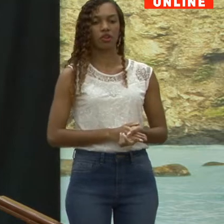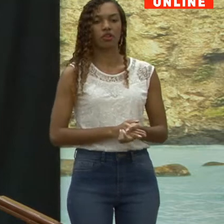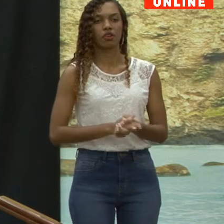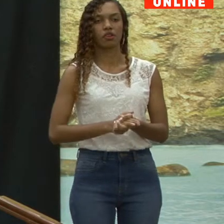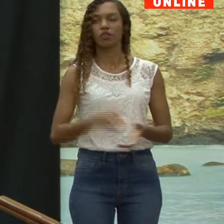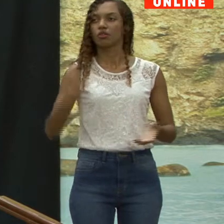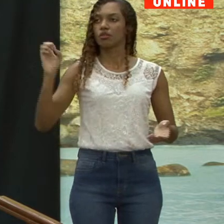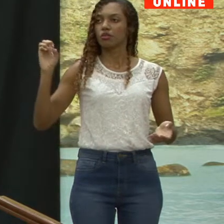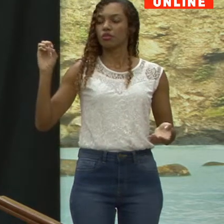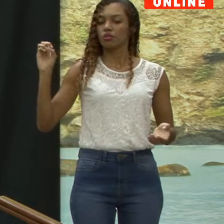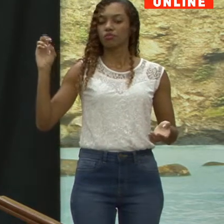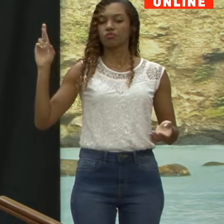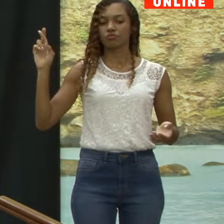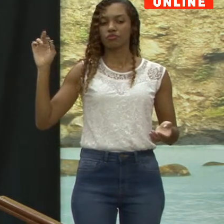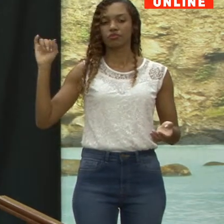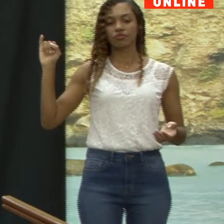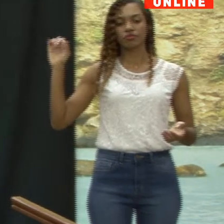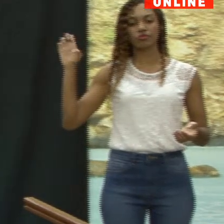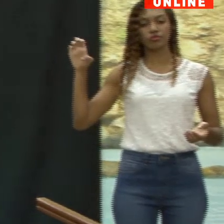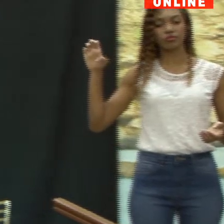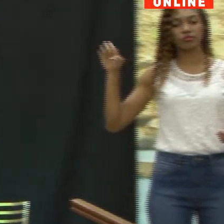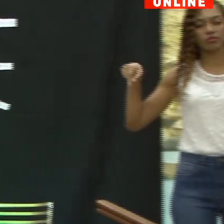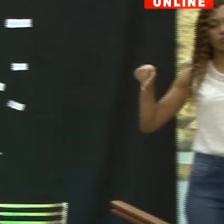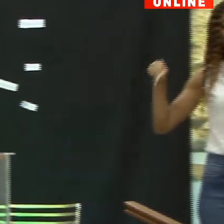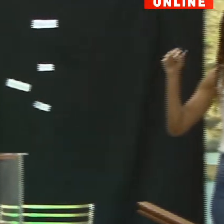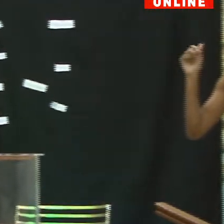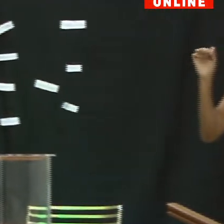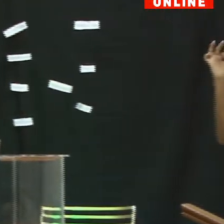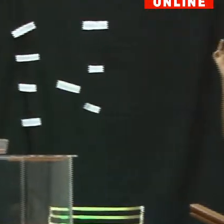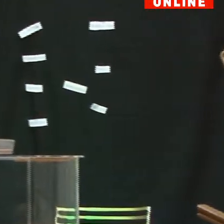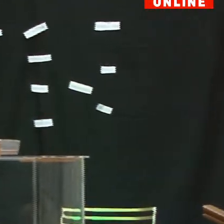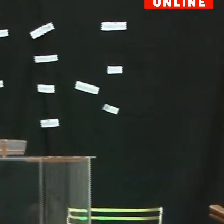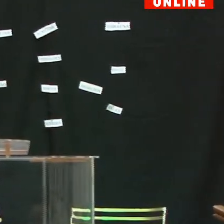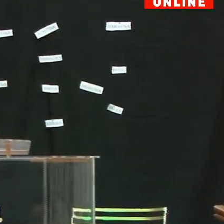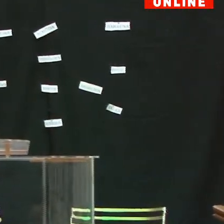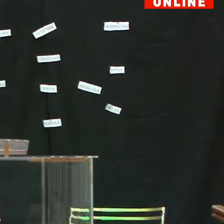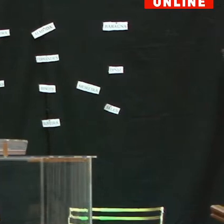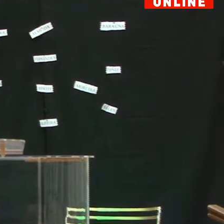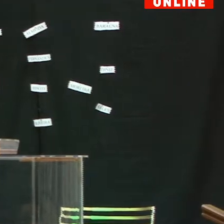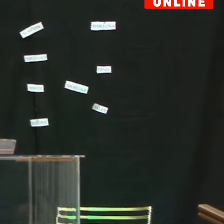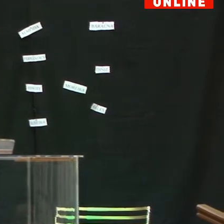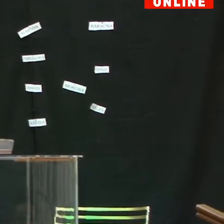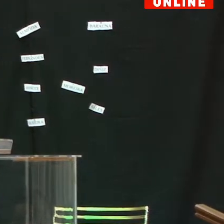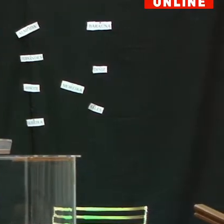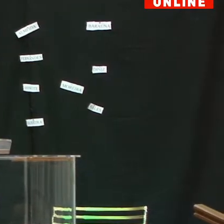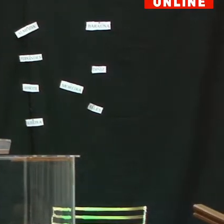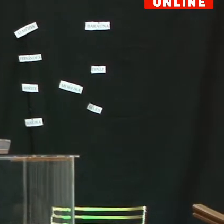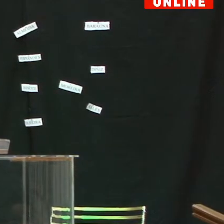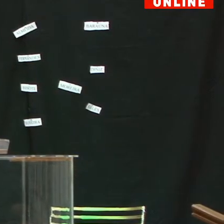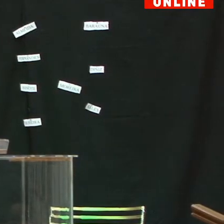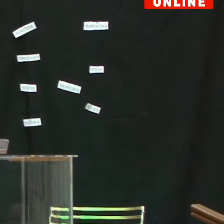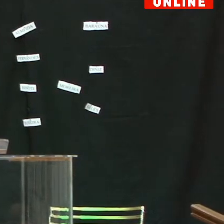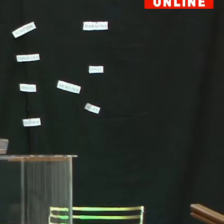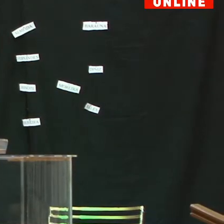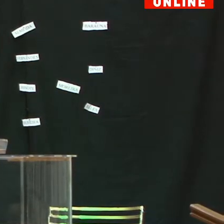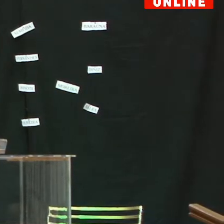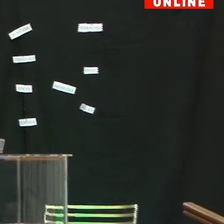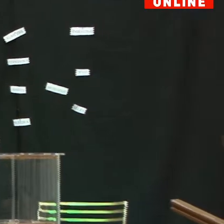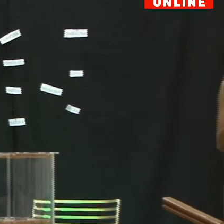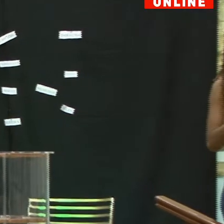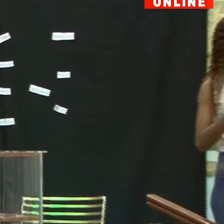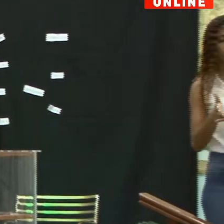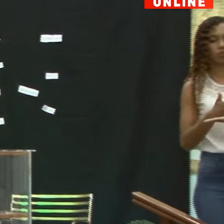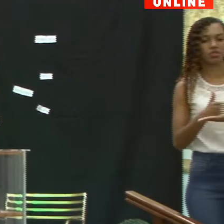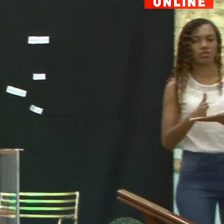também acontecia uma outra coisa que eu quero lhes falar. Quando você compra um terreno, você